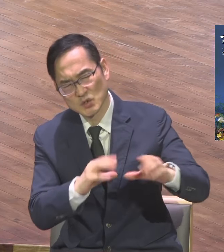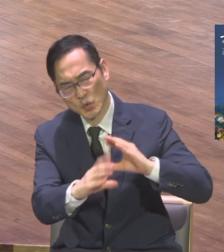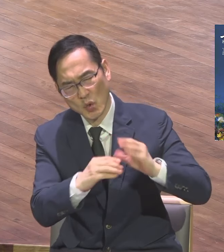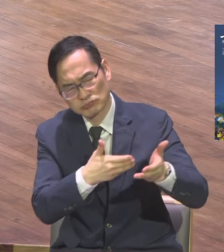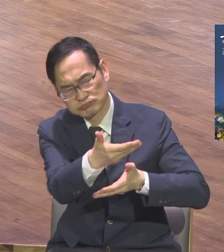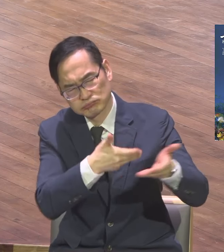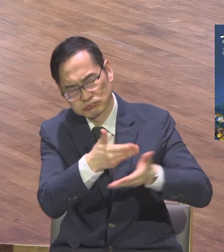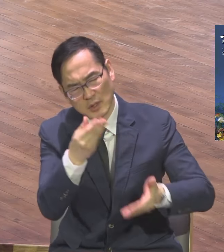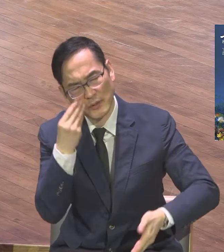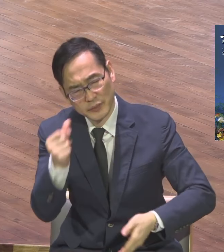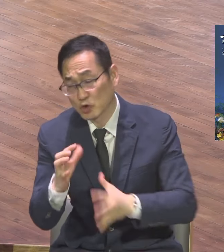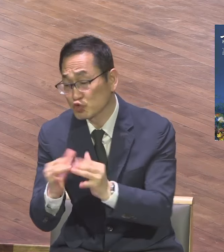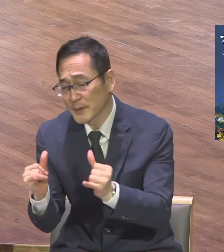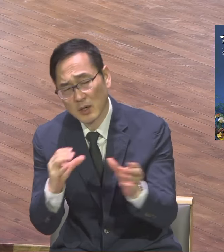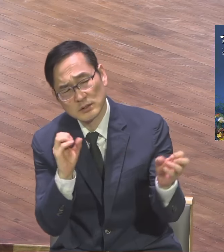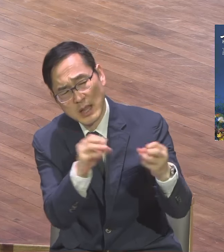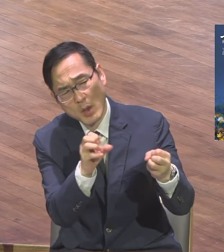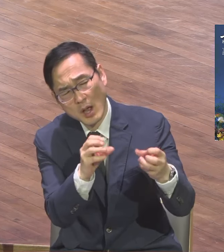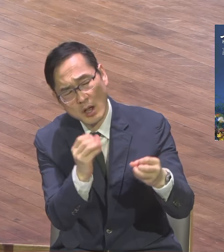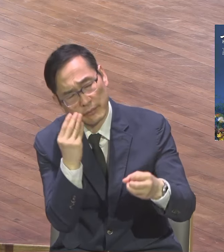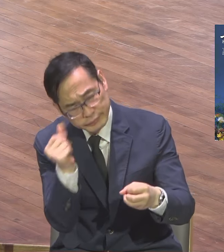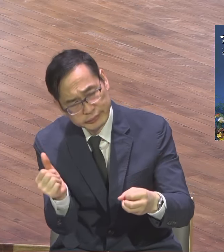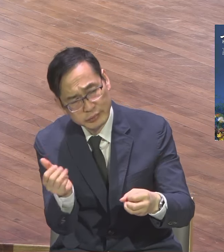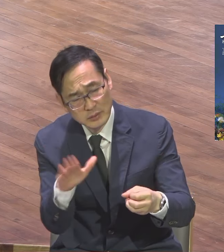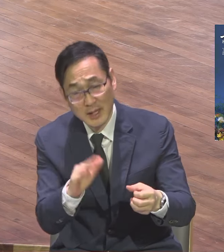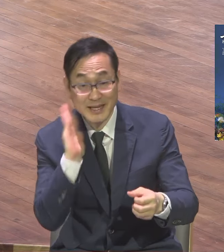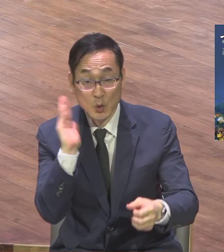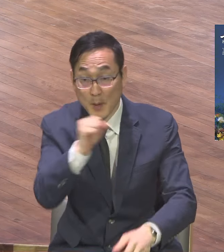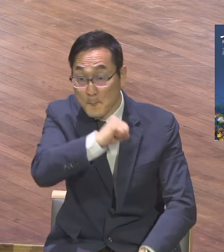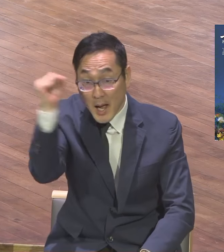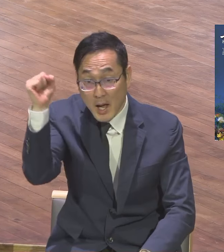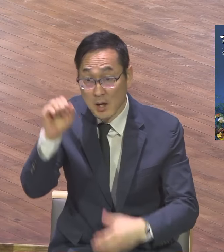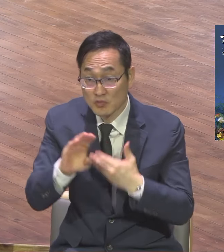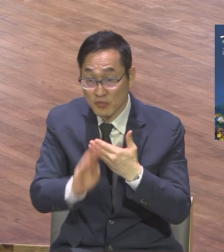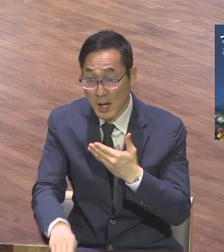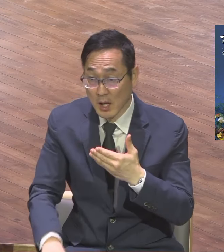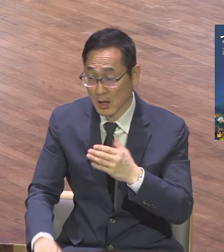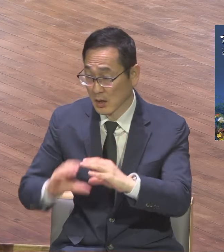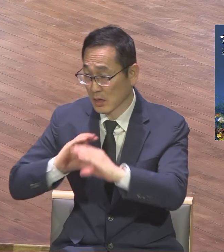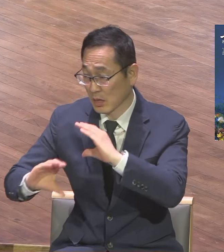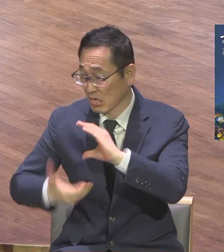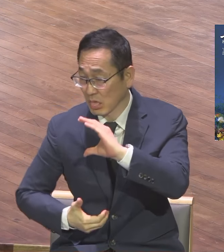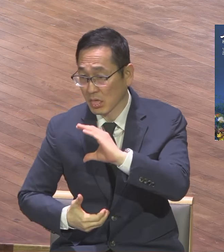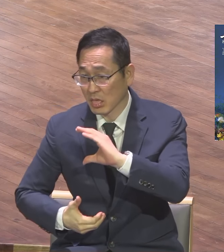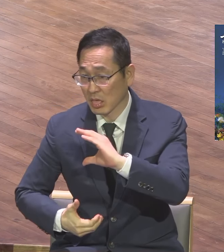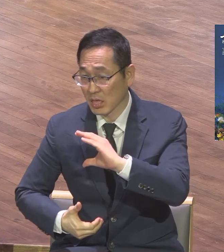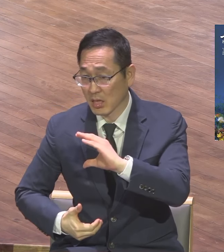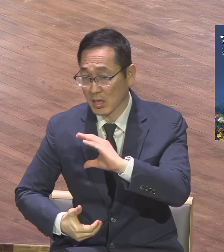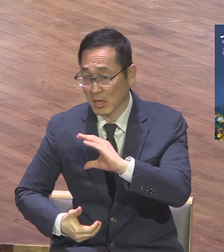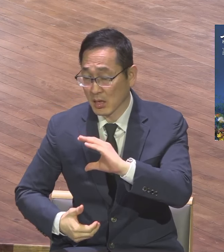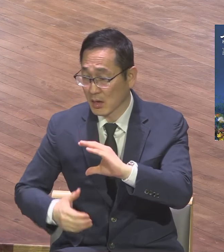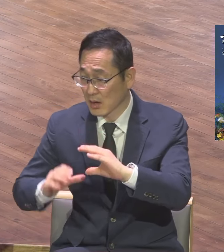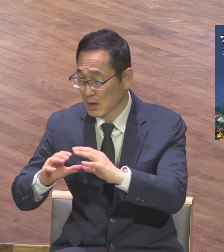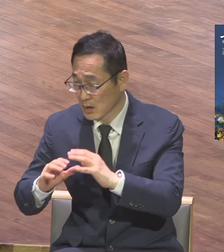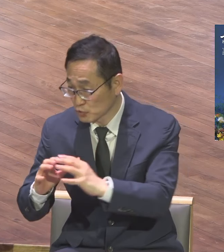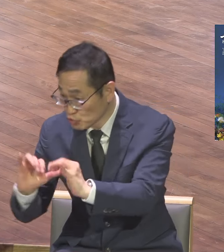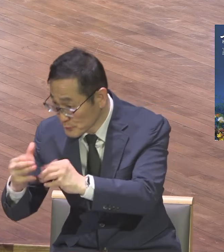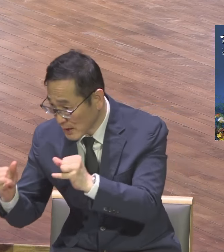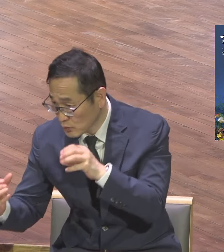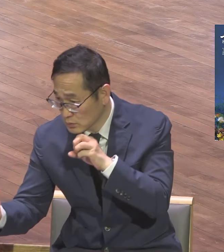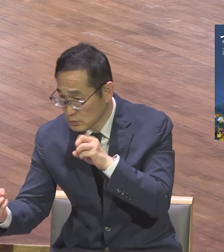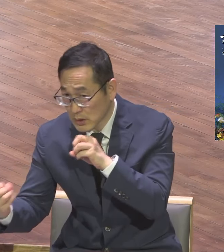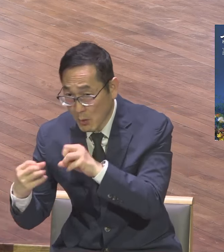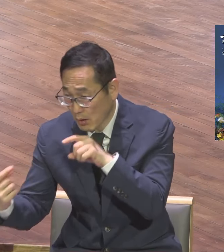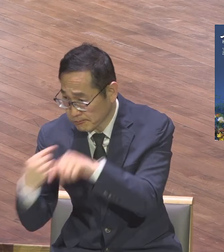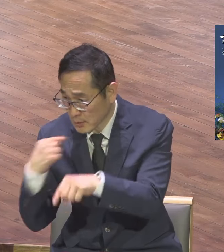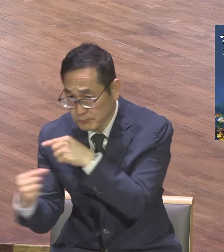그렇게 소통이 안 되고 권력을 남용하는가, 여기에 대해서 이 기자가 연구를 했어요.